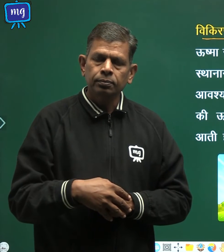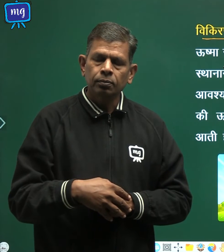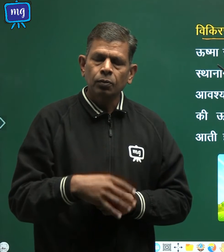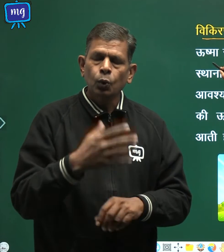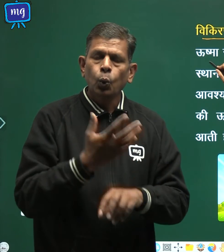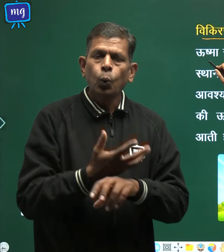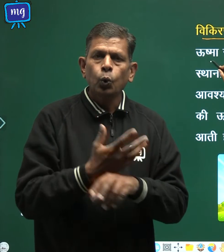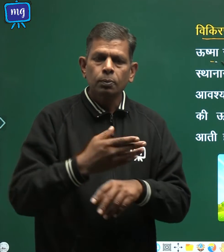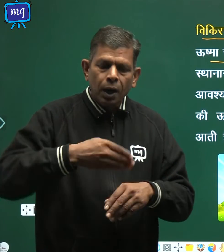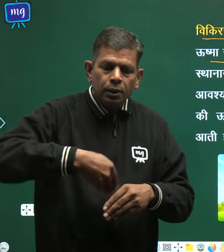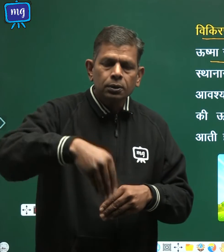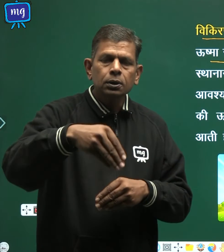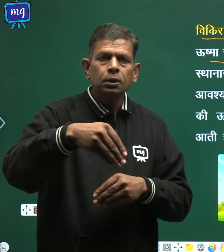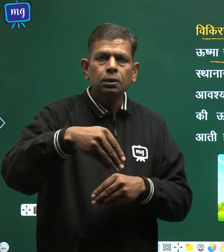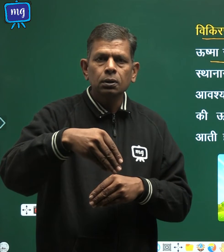ऊष्मा संचरण की